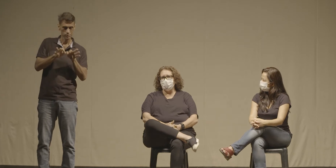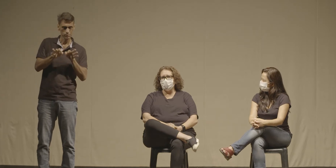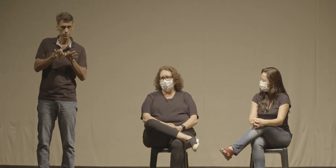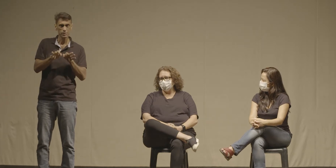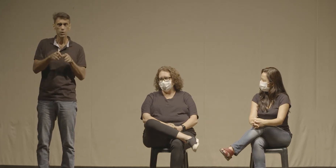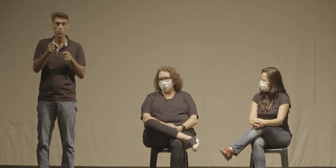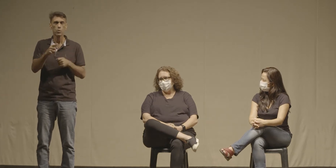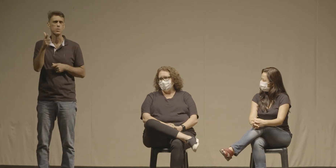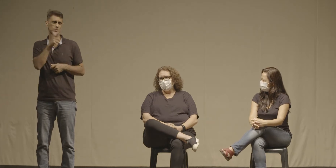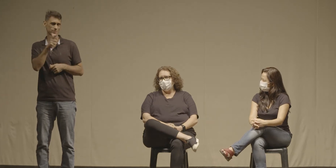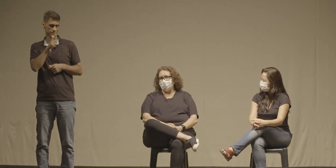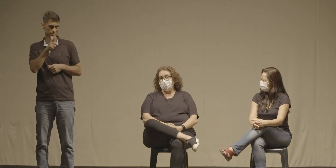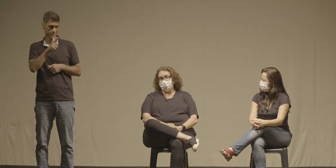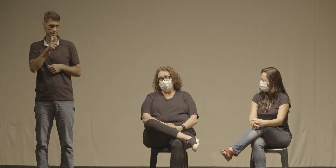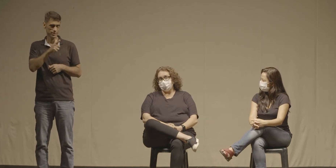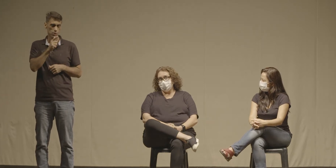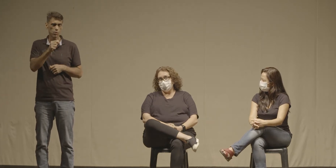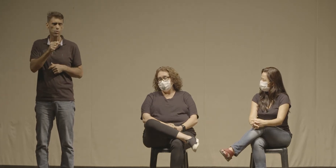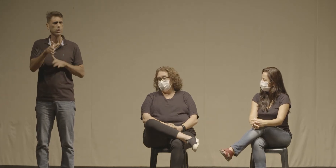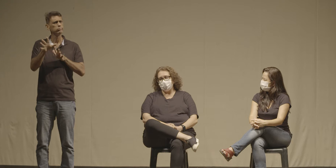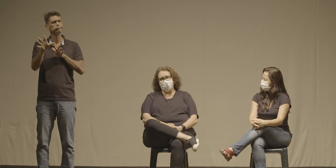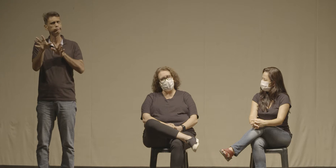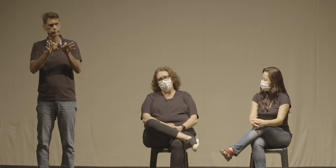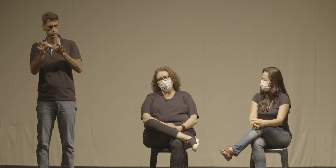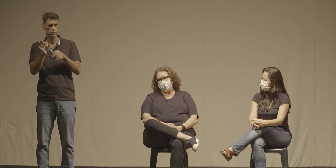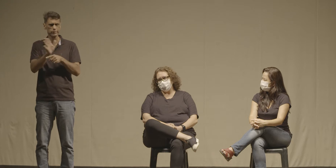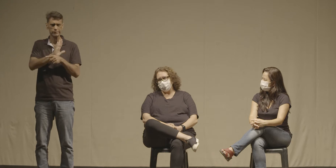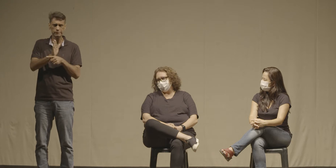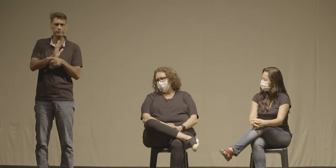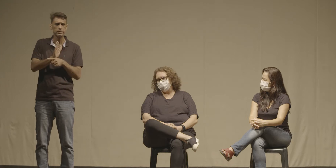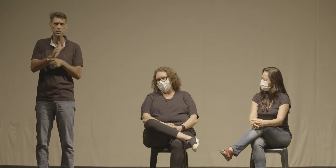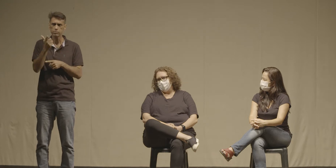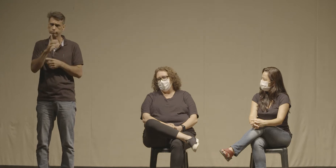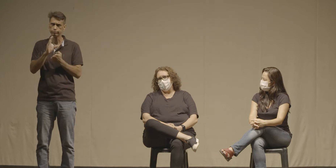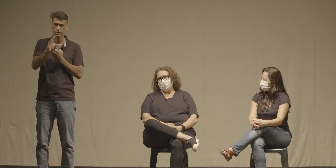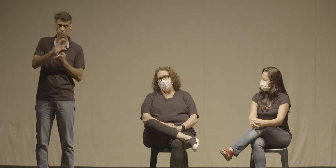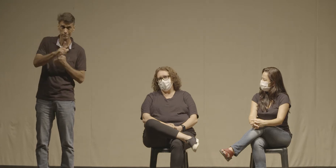ele viabiliza uma grande produção e uma pequena produção.